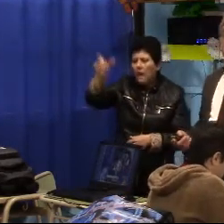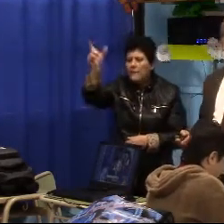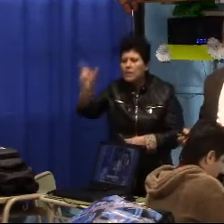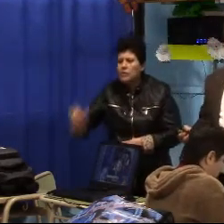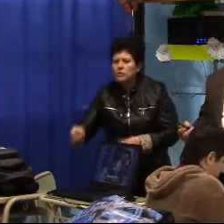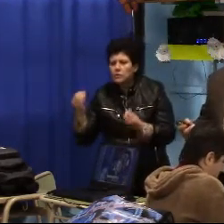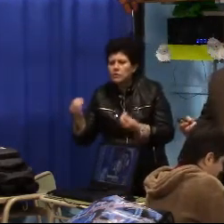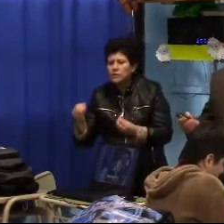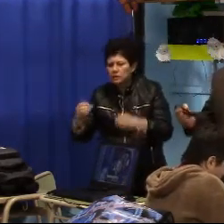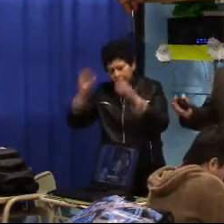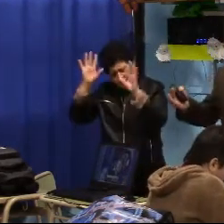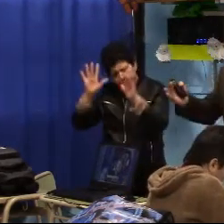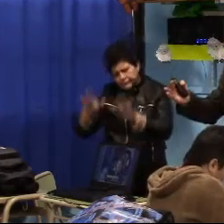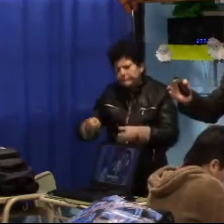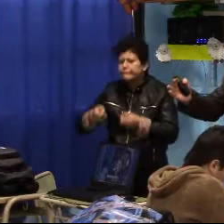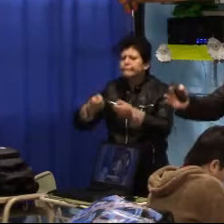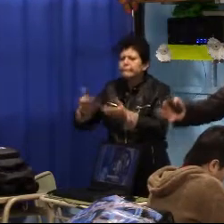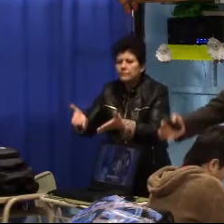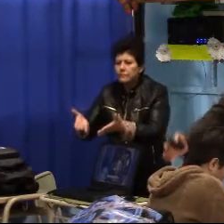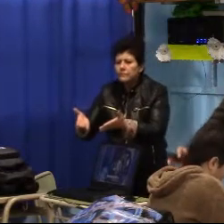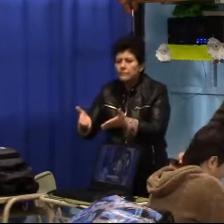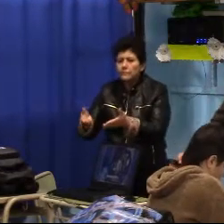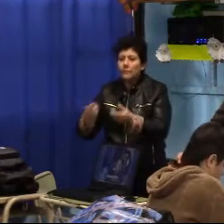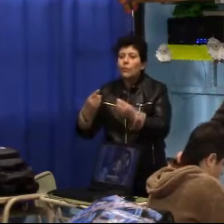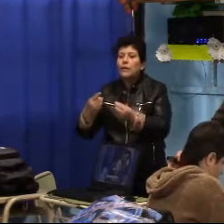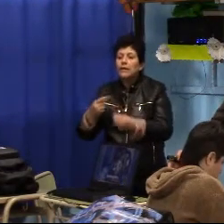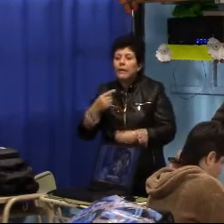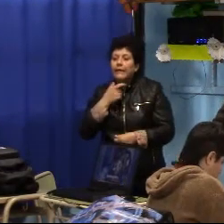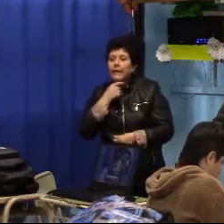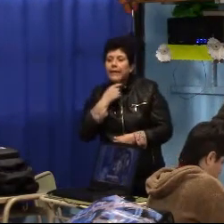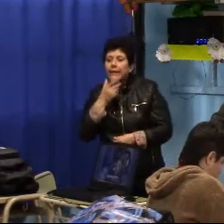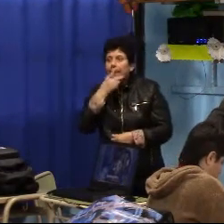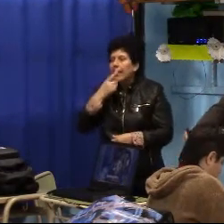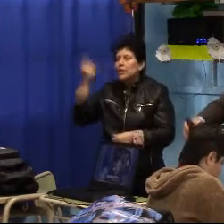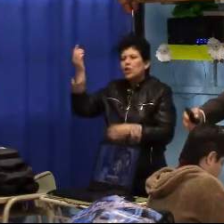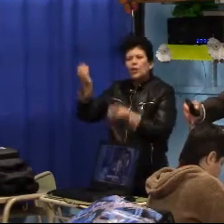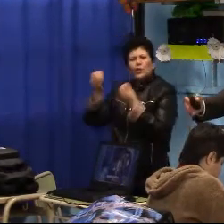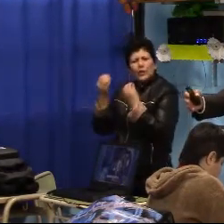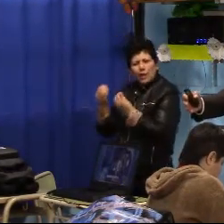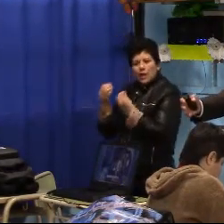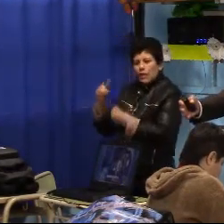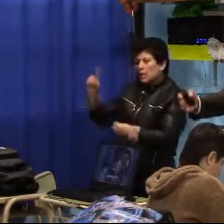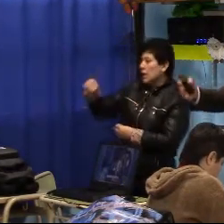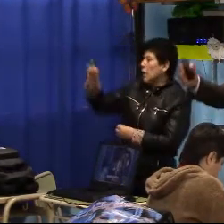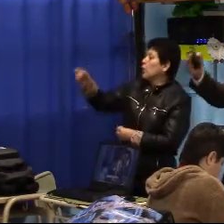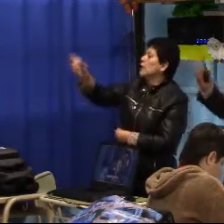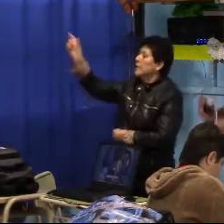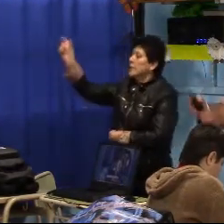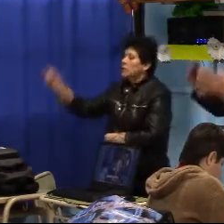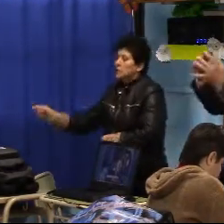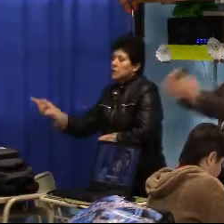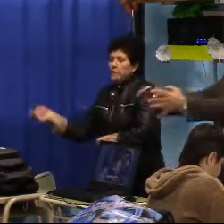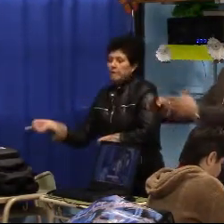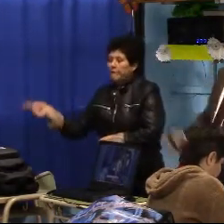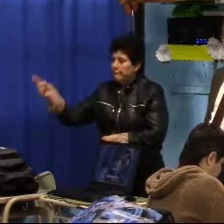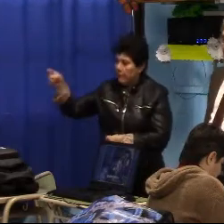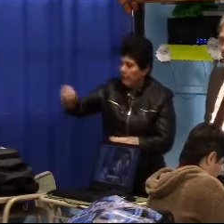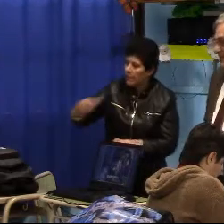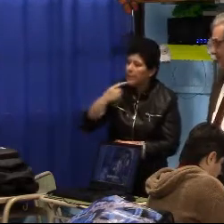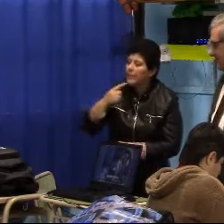viniese a preguntar, ¿por qué están bendecidos? Y esa era la oportunidad para que ellos les digan, porque seguimos a